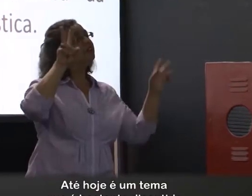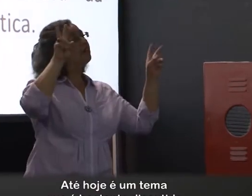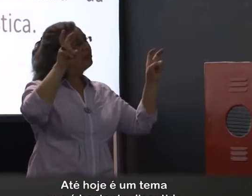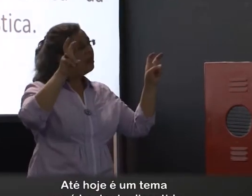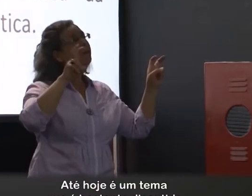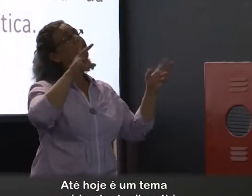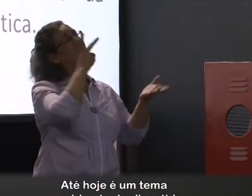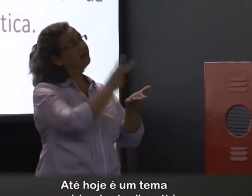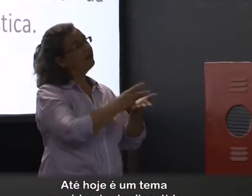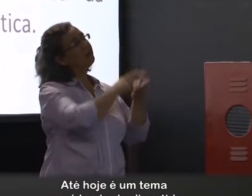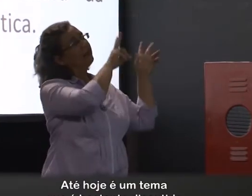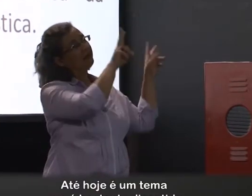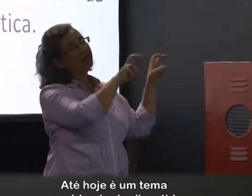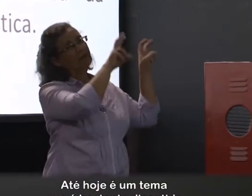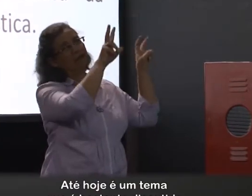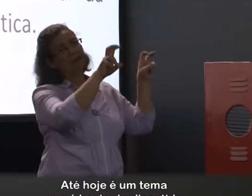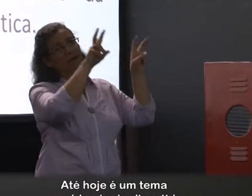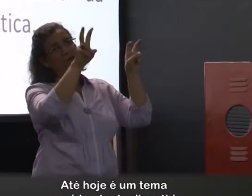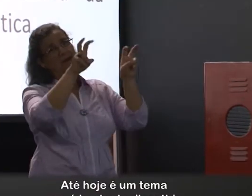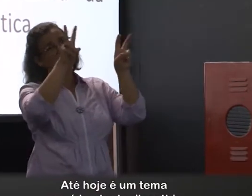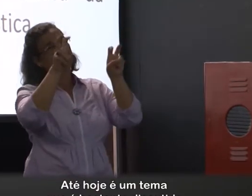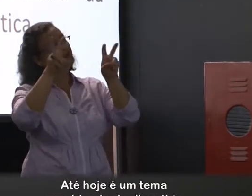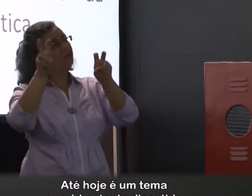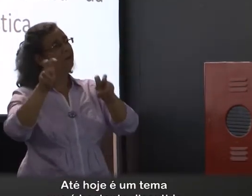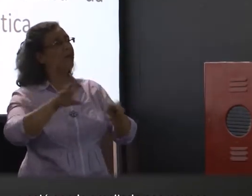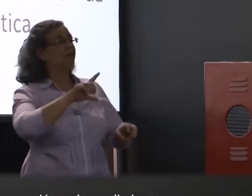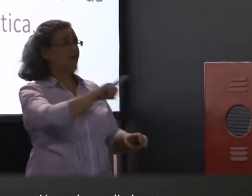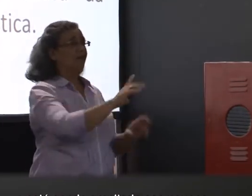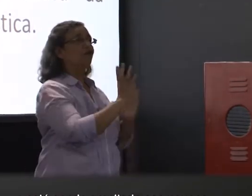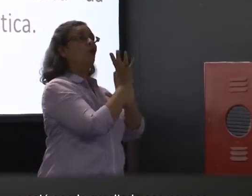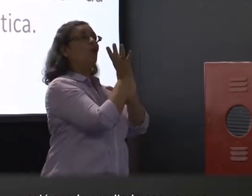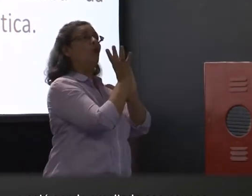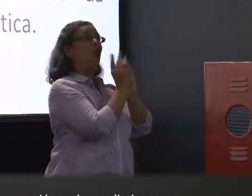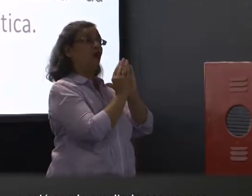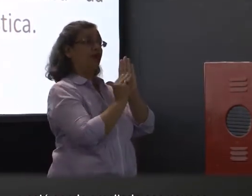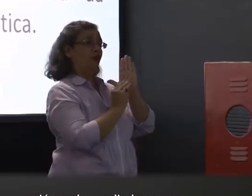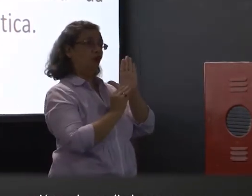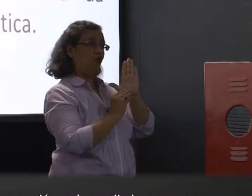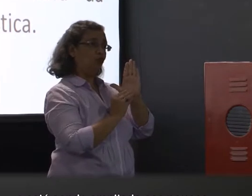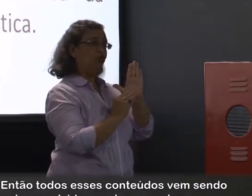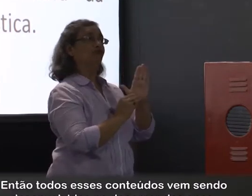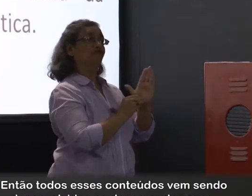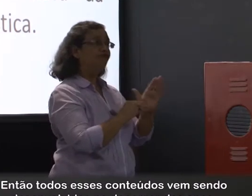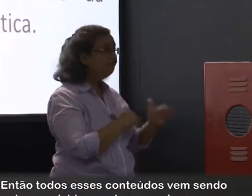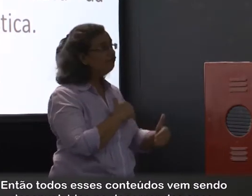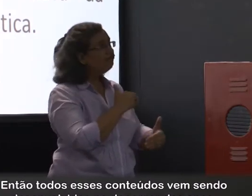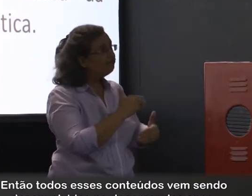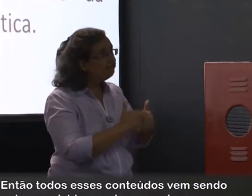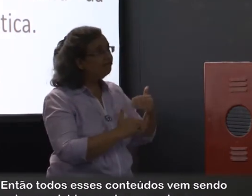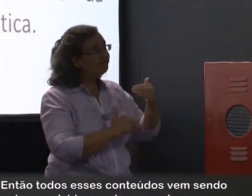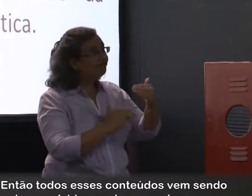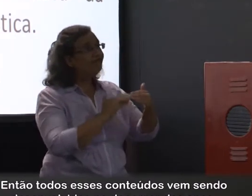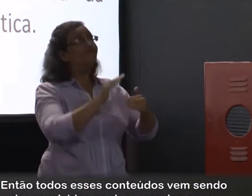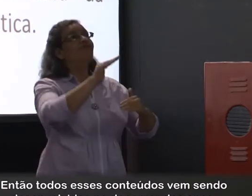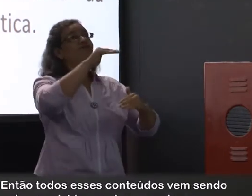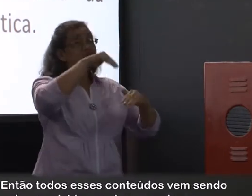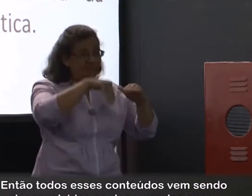E até hoje é um tema que é bastante discutido e está sendo ampliado aos poucos, né? Então, todos esses conteúdos vêm